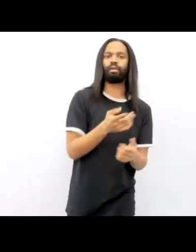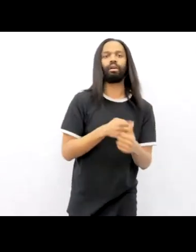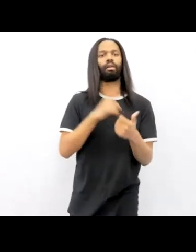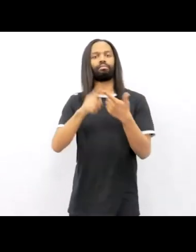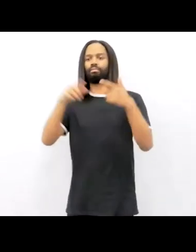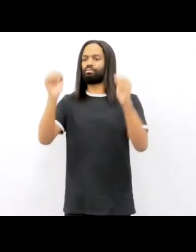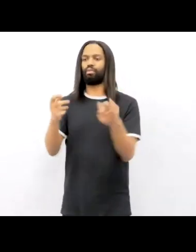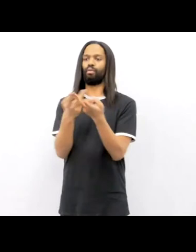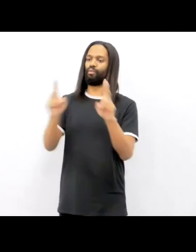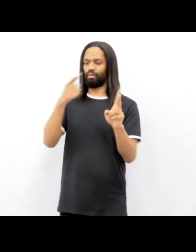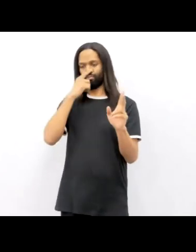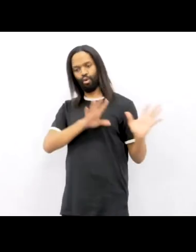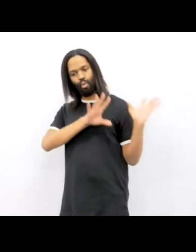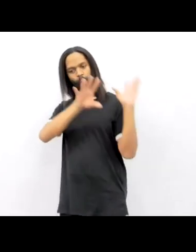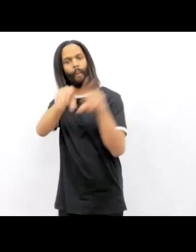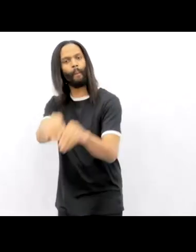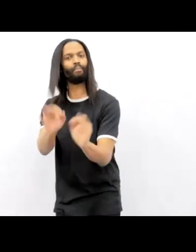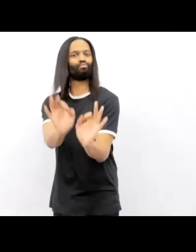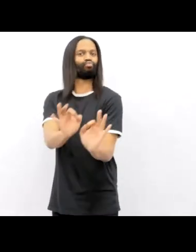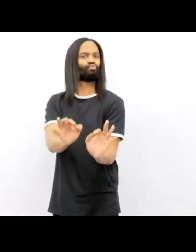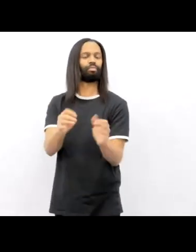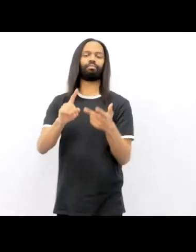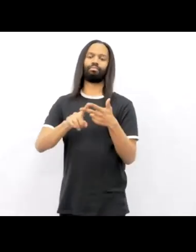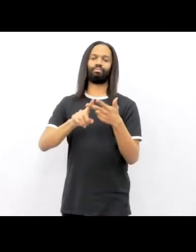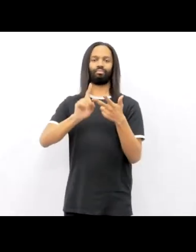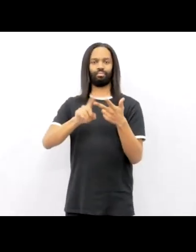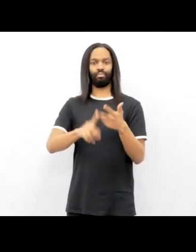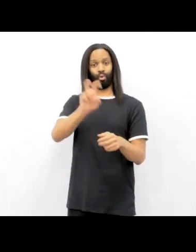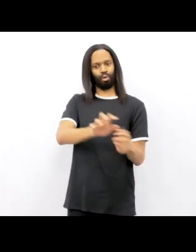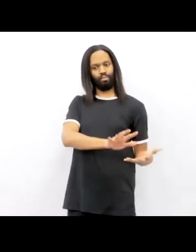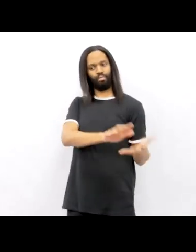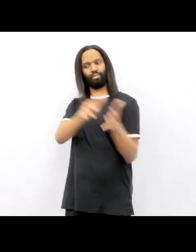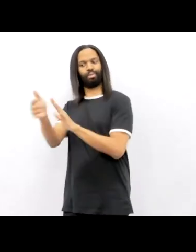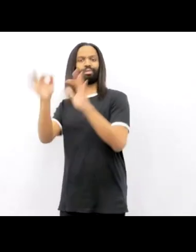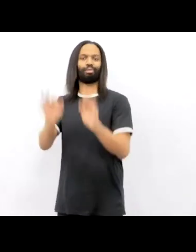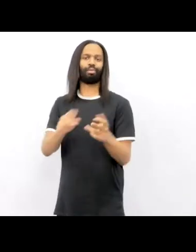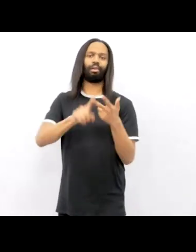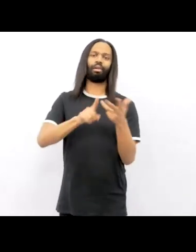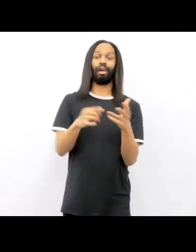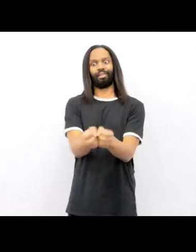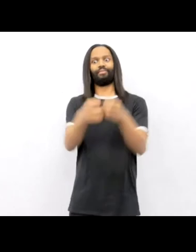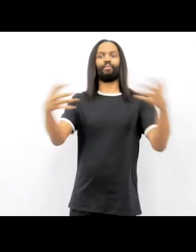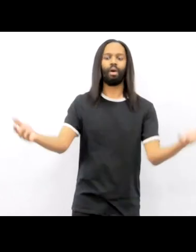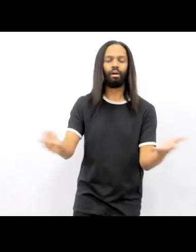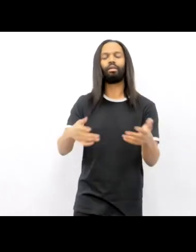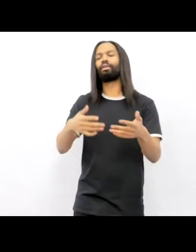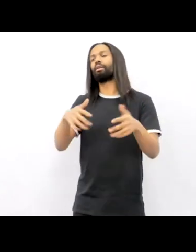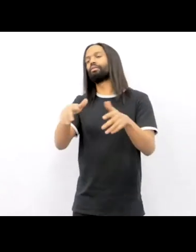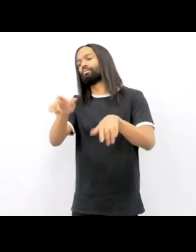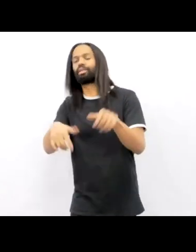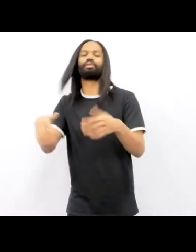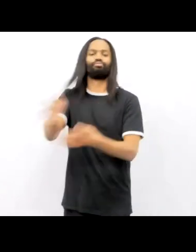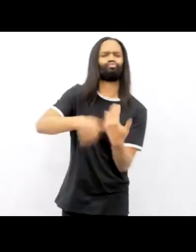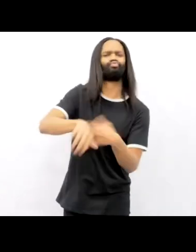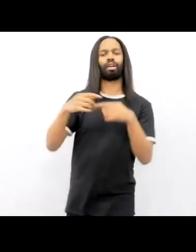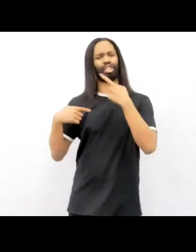de ces espaces industriels, de transition écologique et de développement et de renouvellement générationnel. Voilà ce que je voulais partager